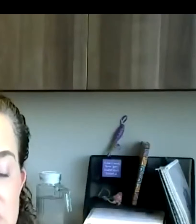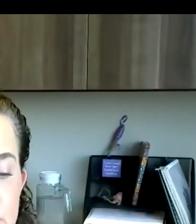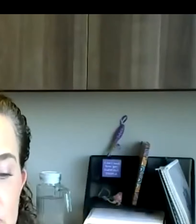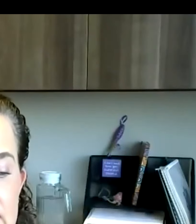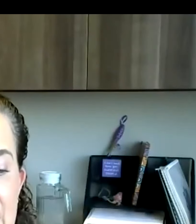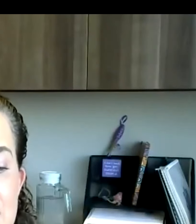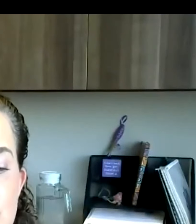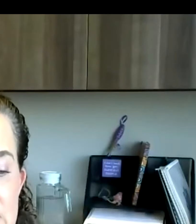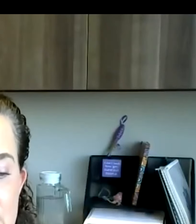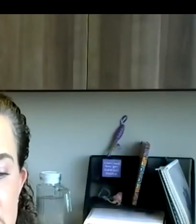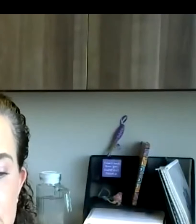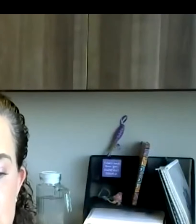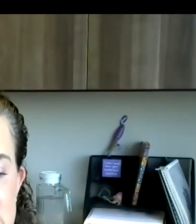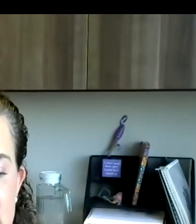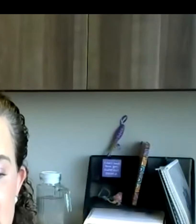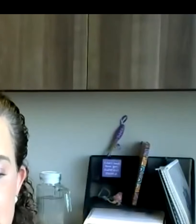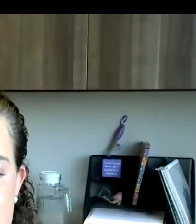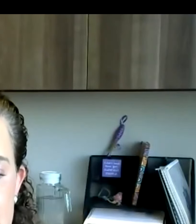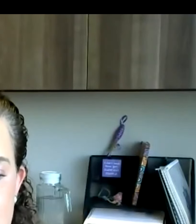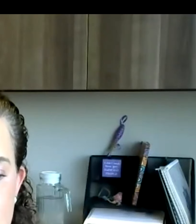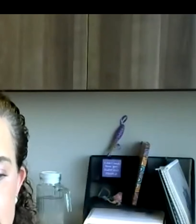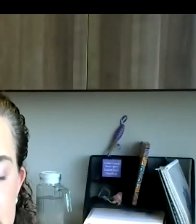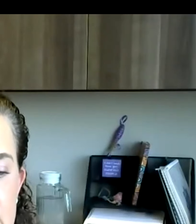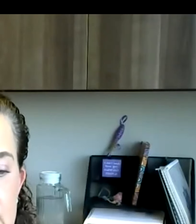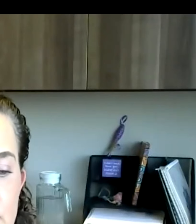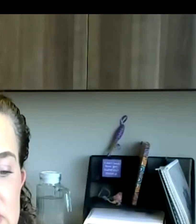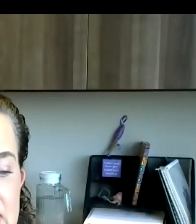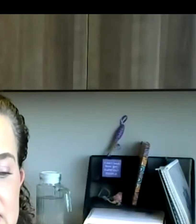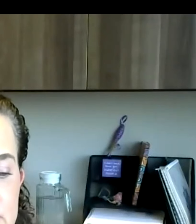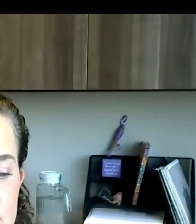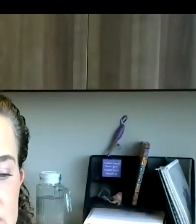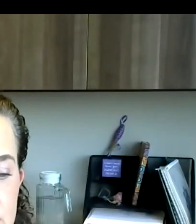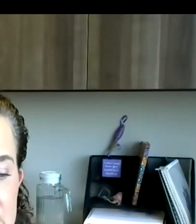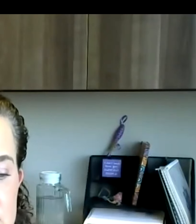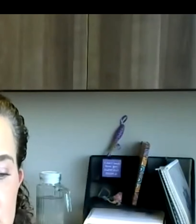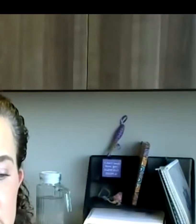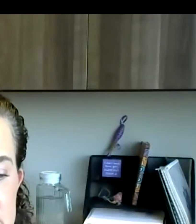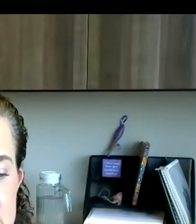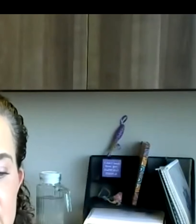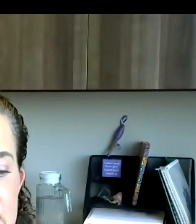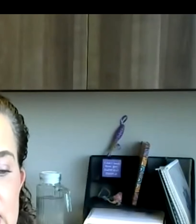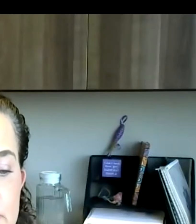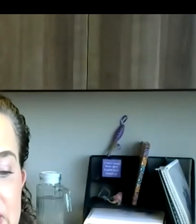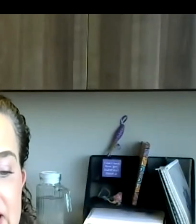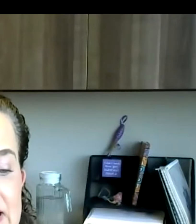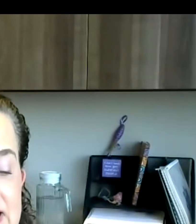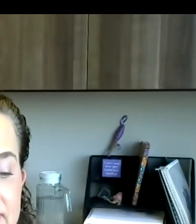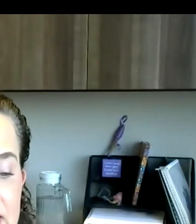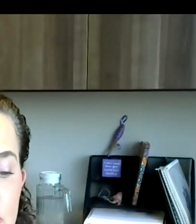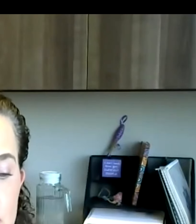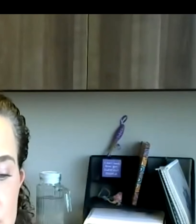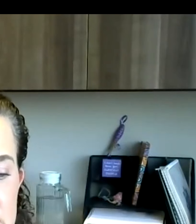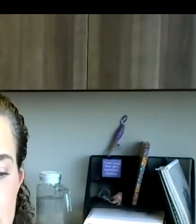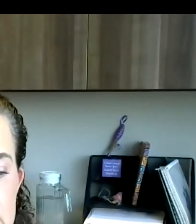que correspondan a los tratamientos que se vayan a llevar a cabo. La puesta a disposición del aviso de privacidad implica